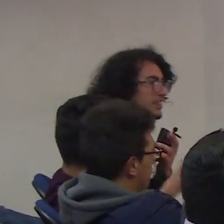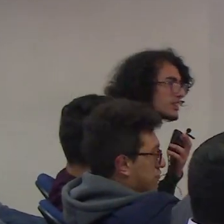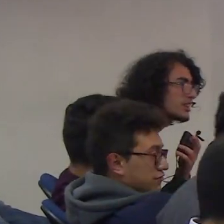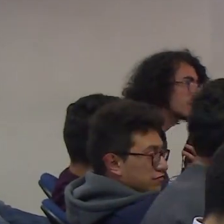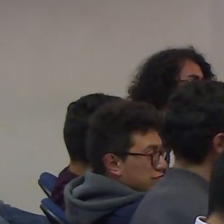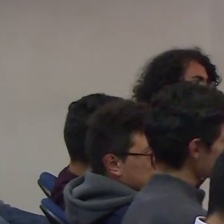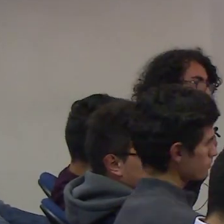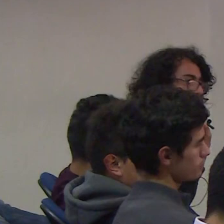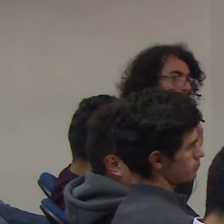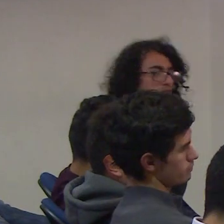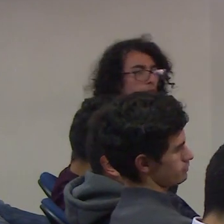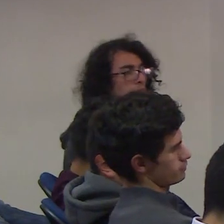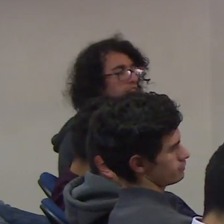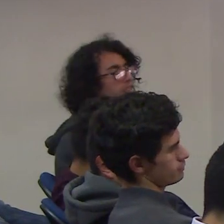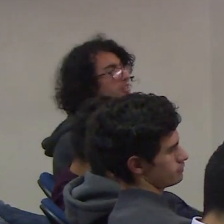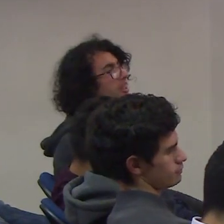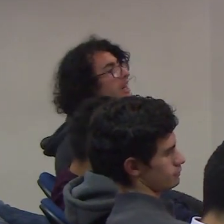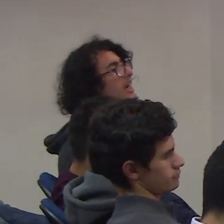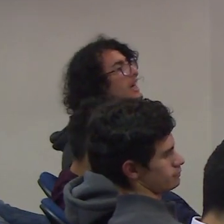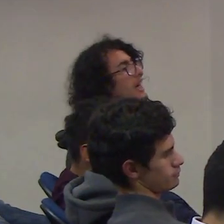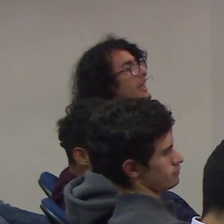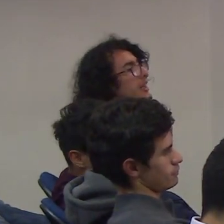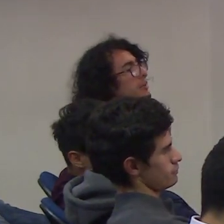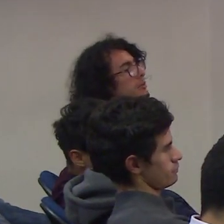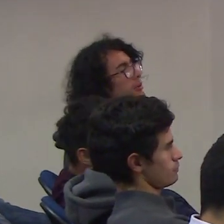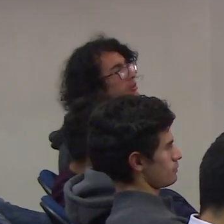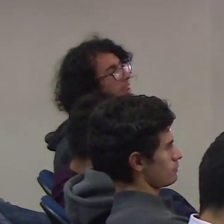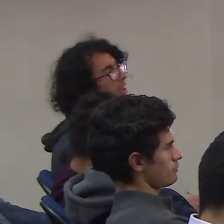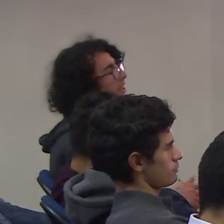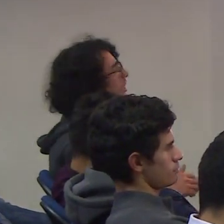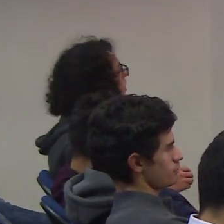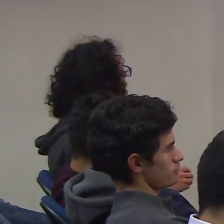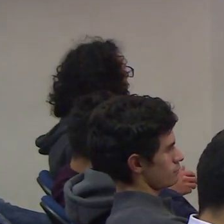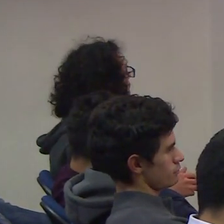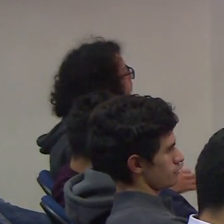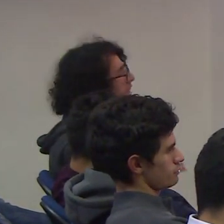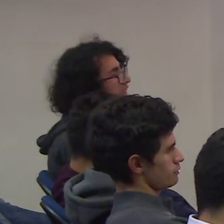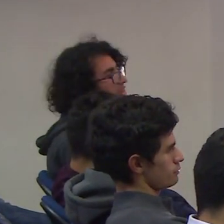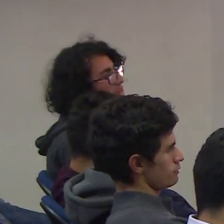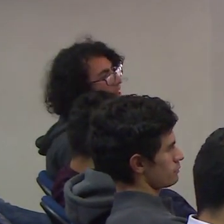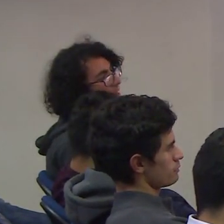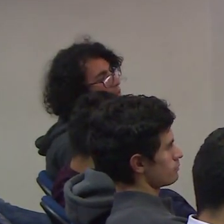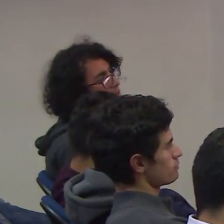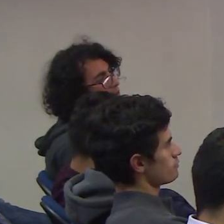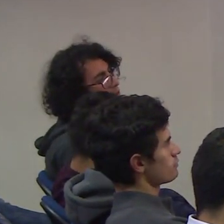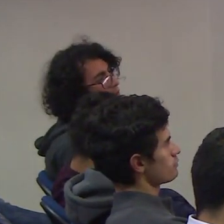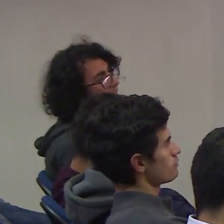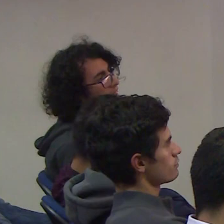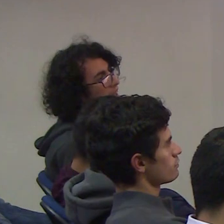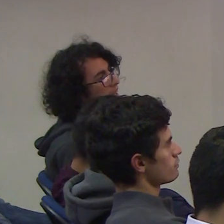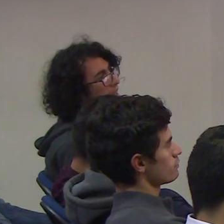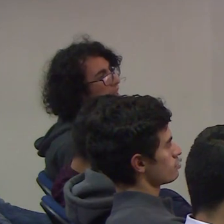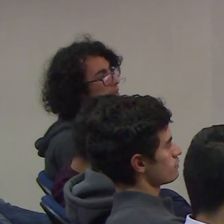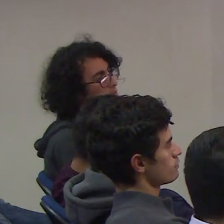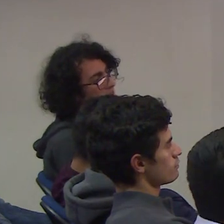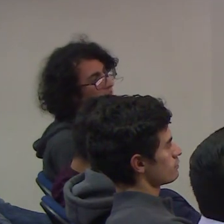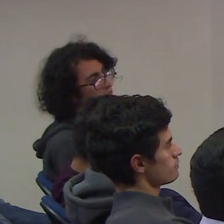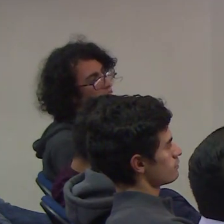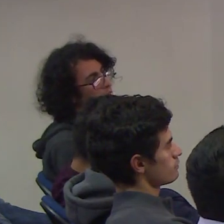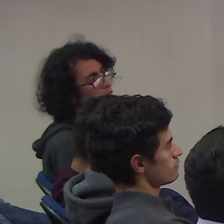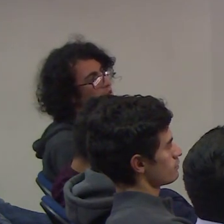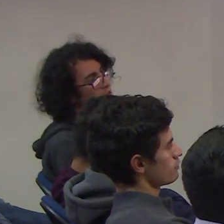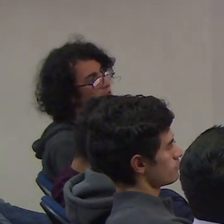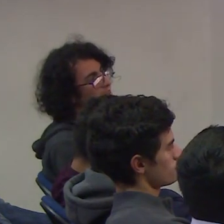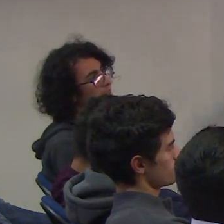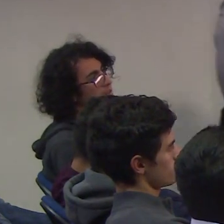Buenas tardes, profesores y compañeros. Mi pregunta va relacionada en cuanto al anteproyecto